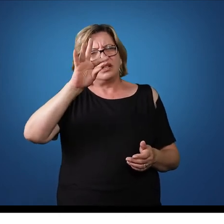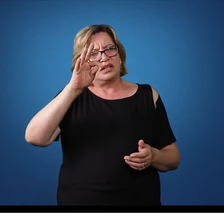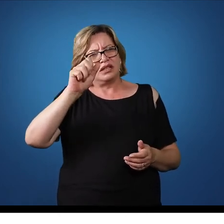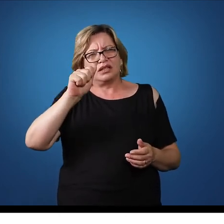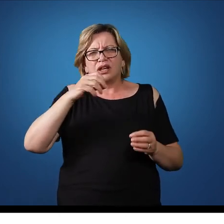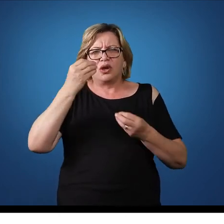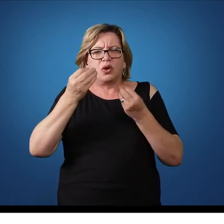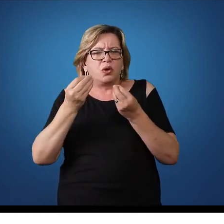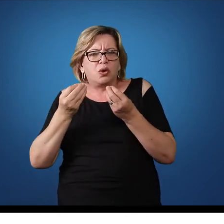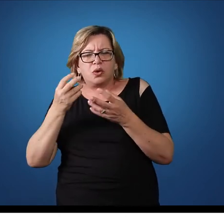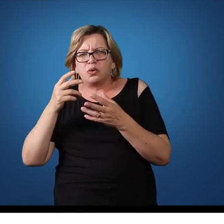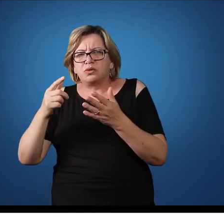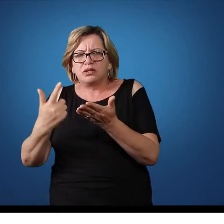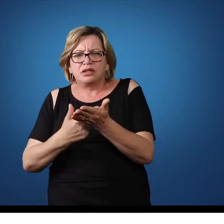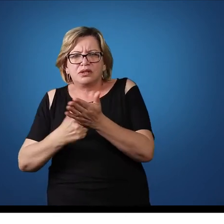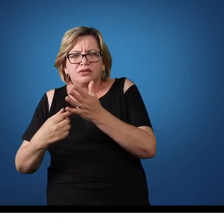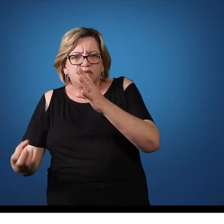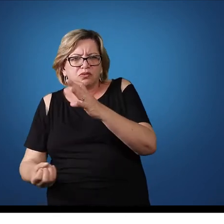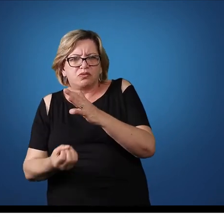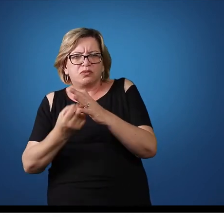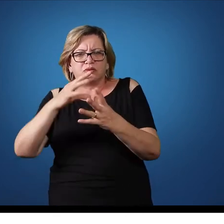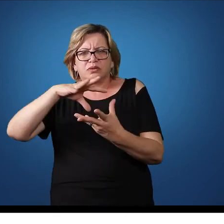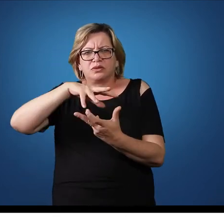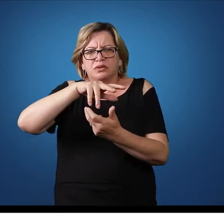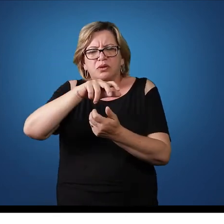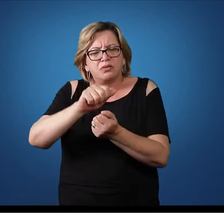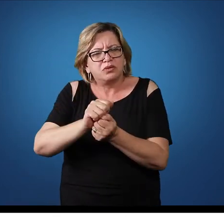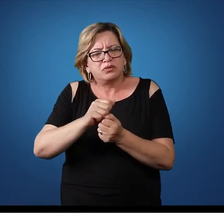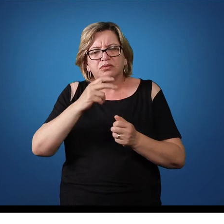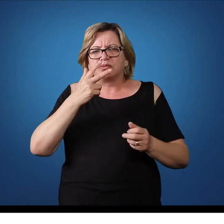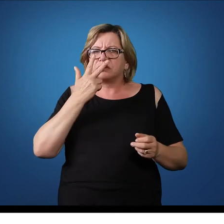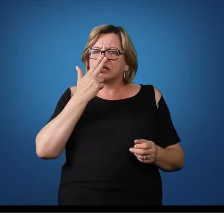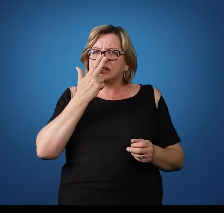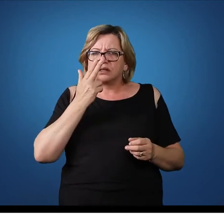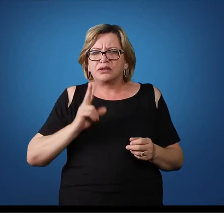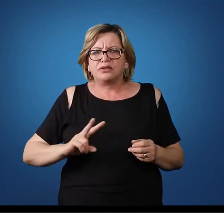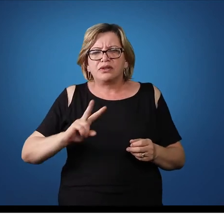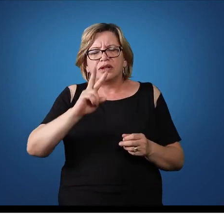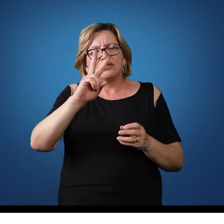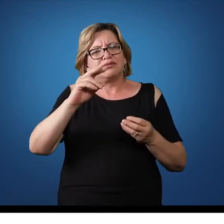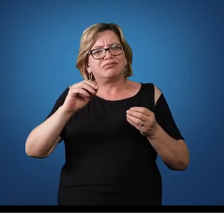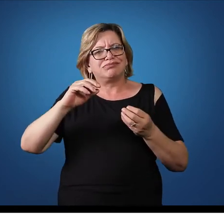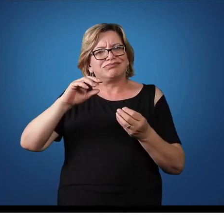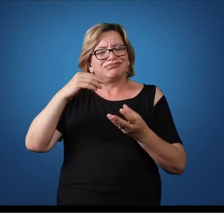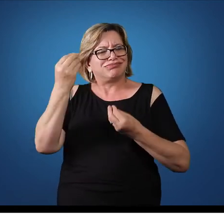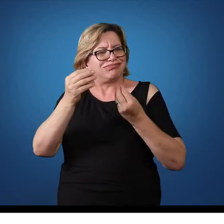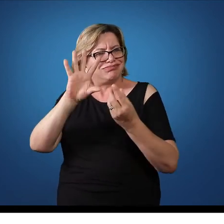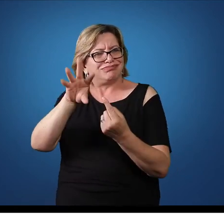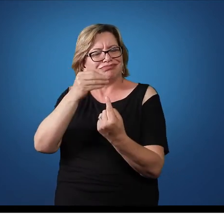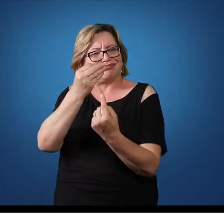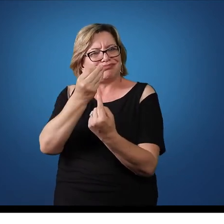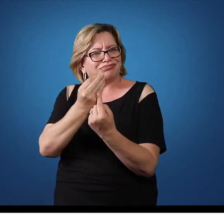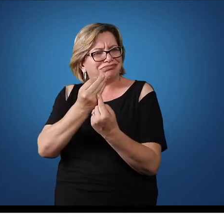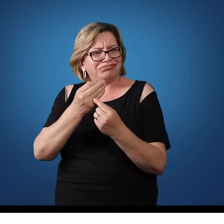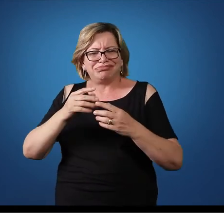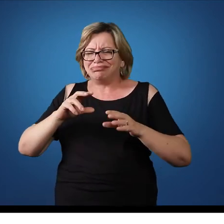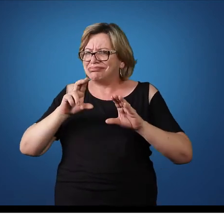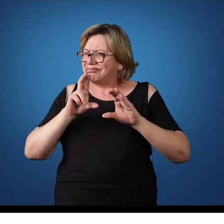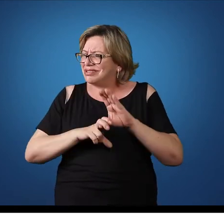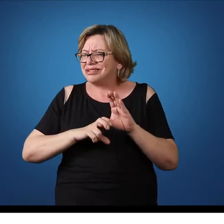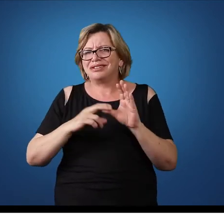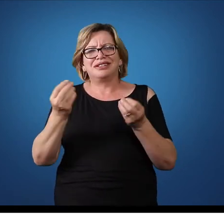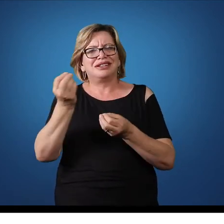da Origem do Mundo, aquele famoso caso do Courbet, o valor estético da obra parece ser independente e não